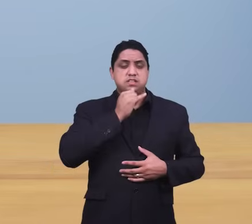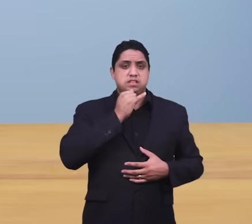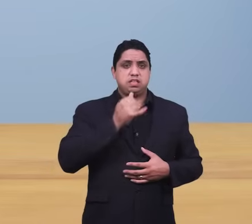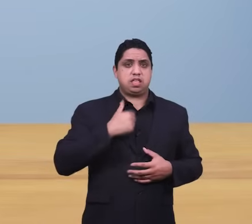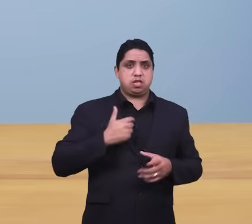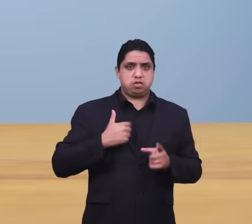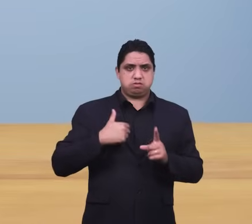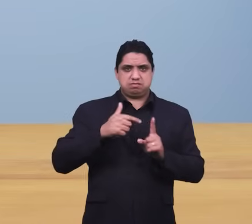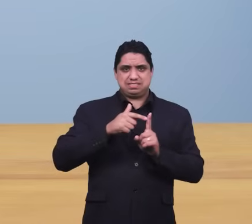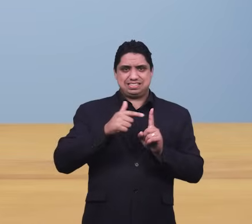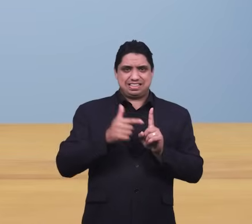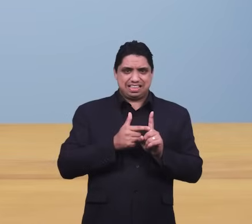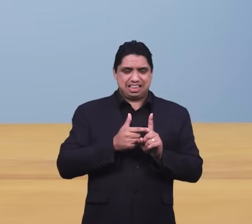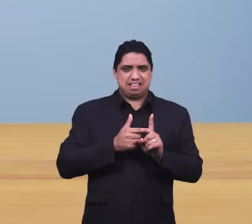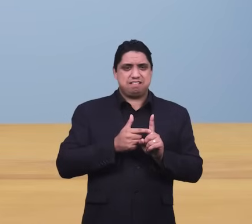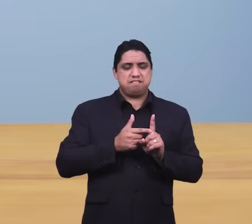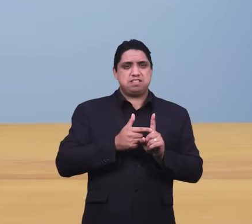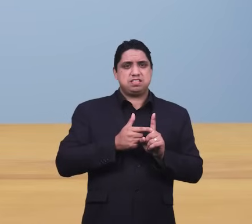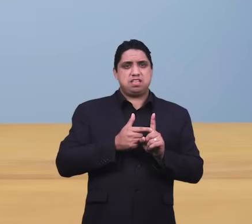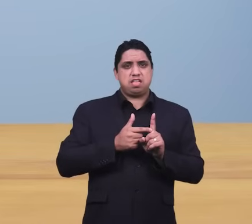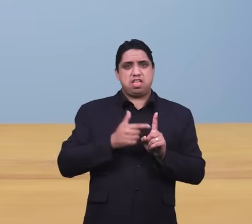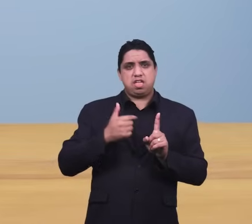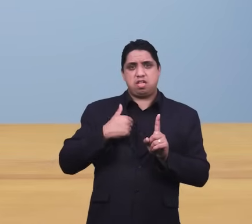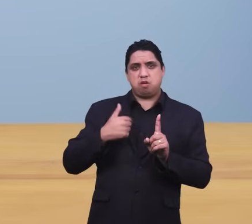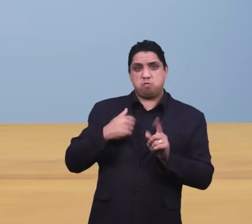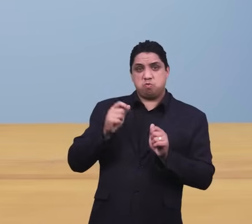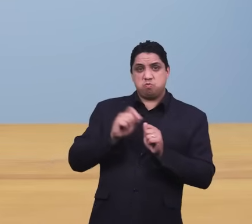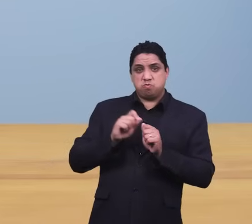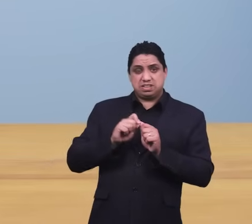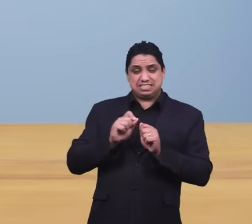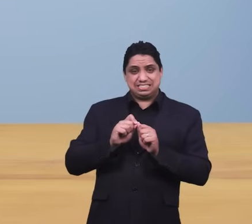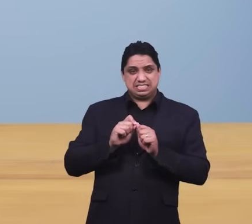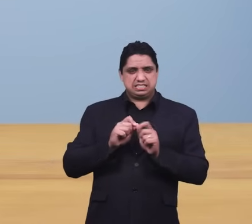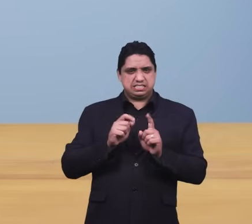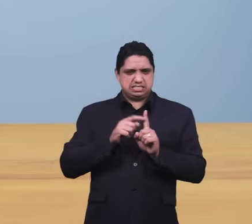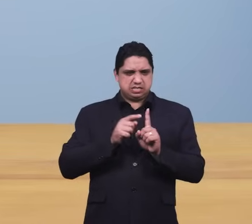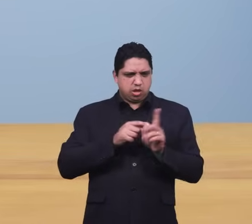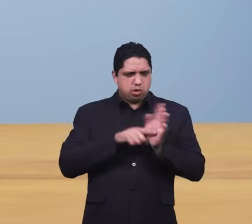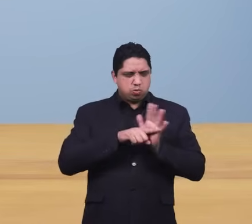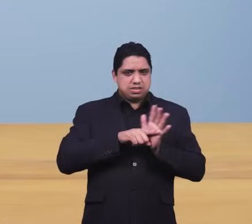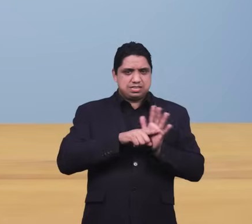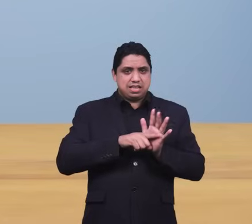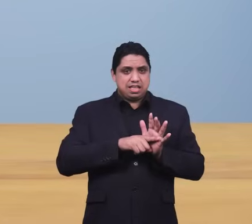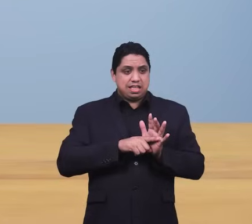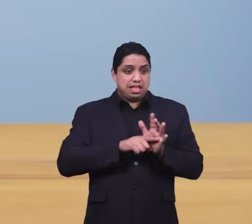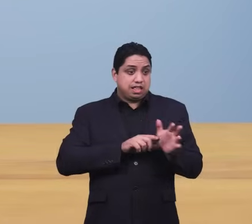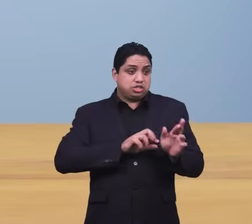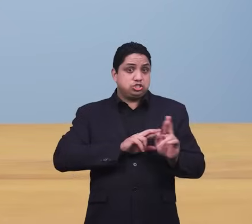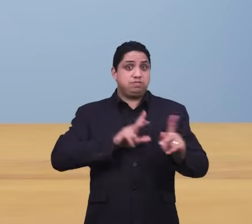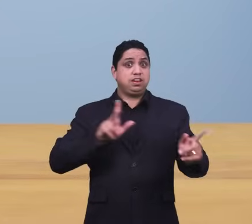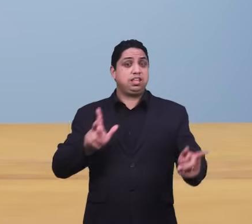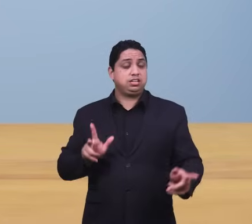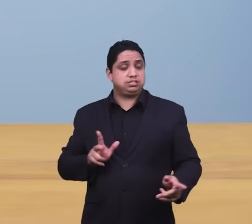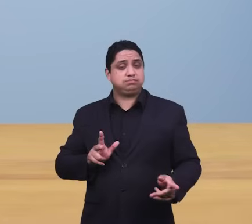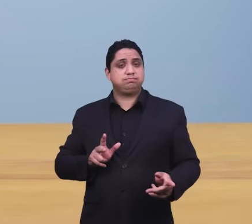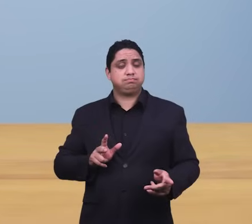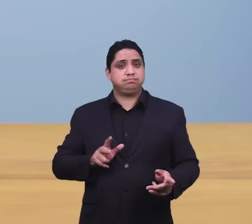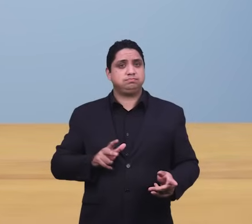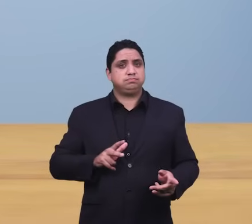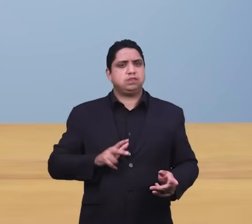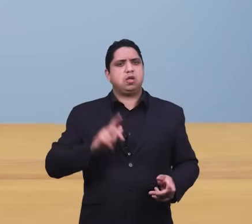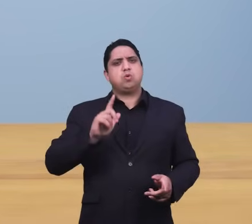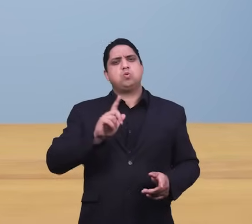grávida, eu vou fazer um ideário do meu bebê e ele nunca vai ser aquele que nasceu. Isso é sempre. Então, quando vem